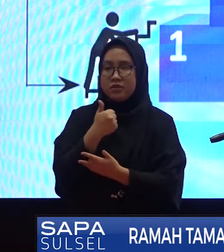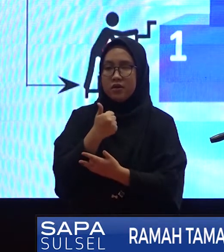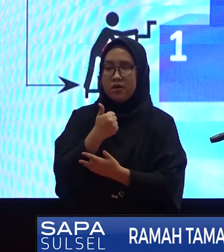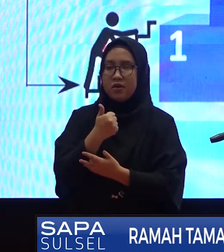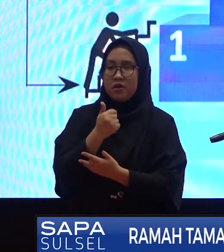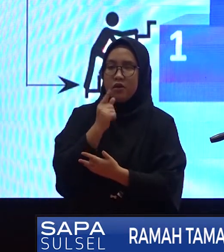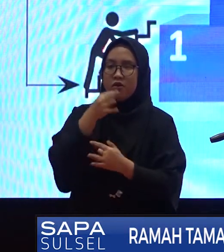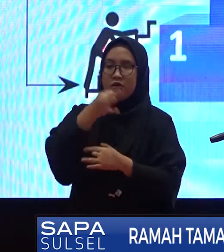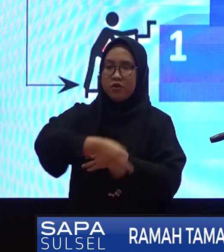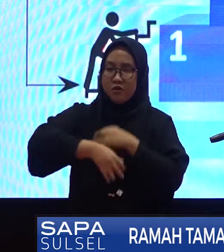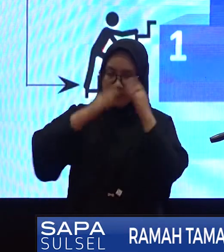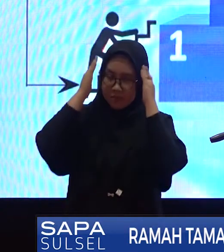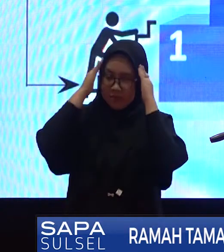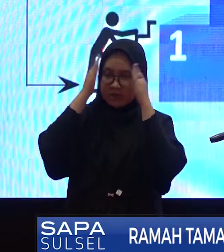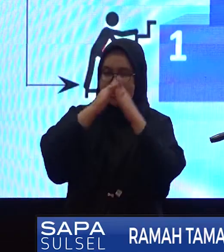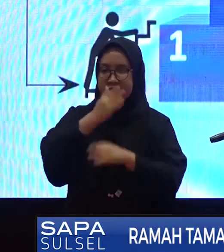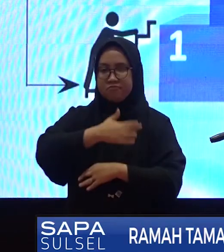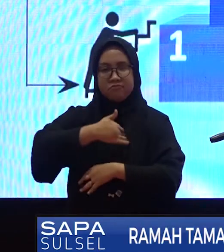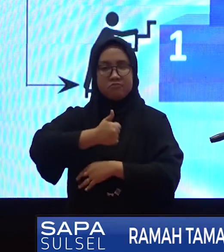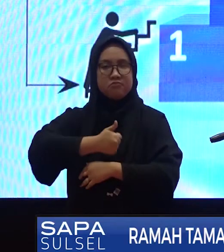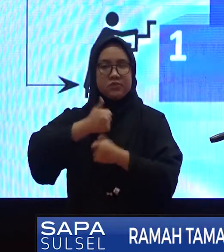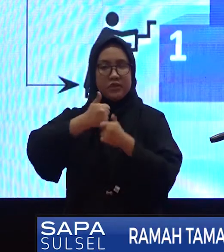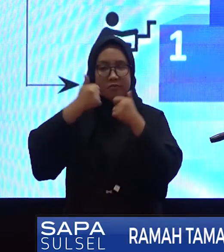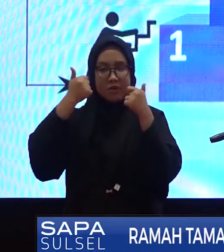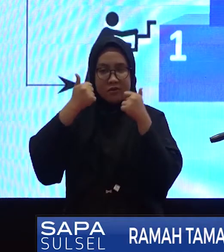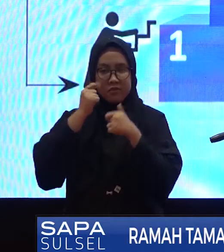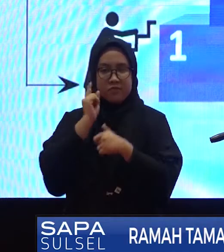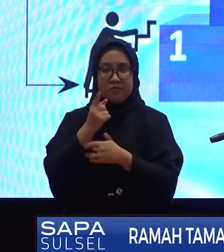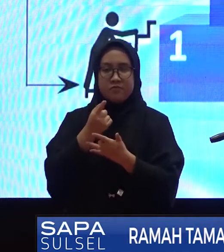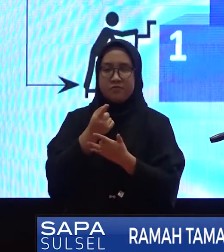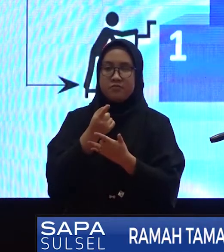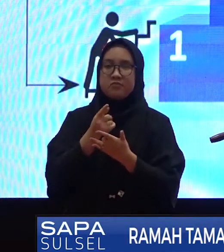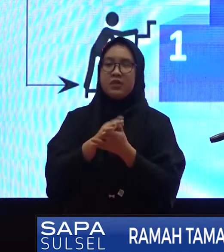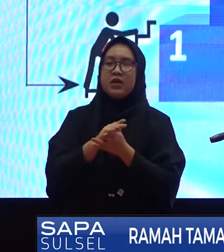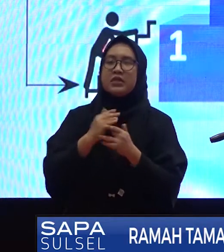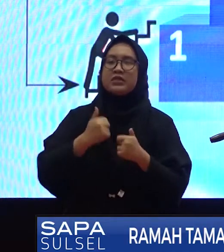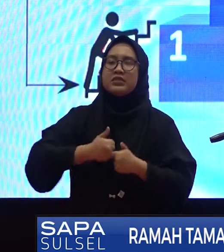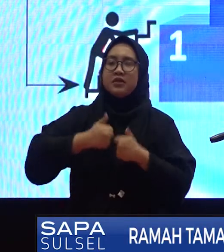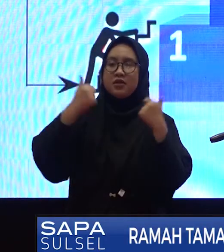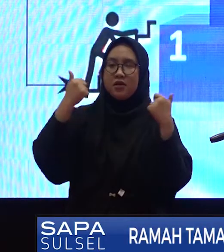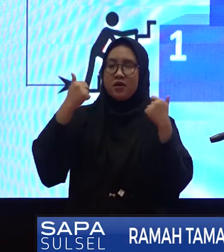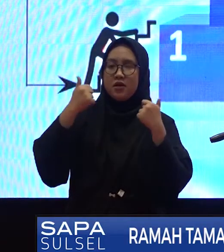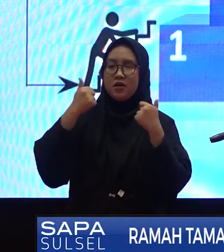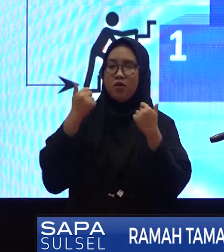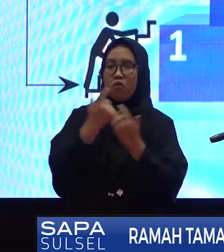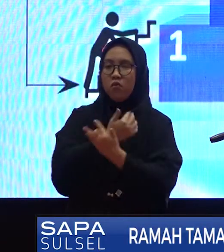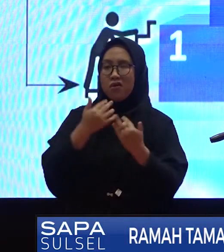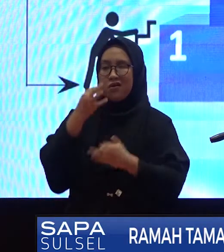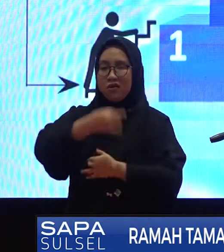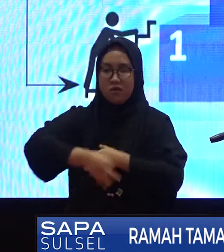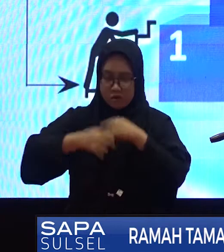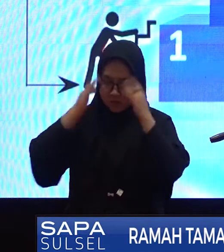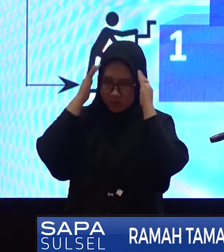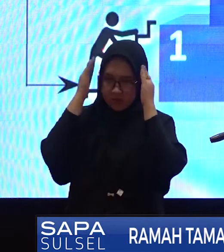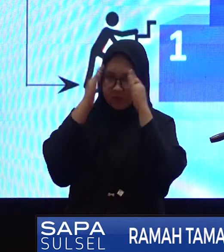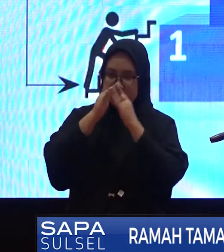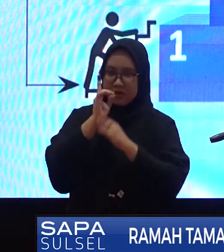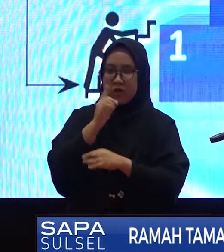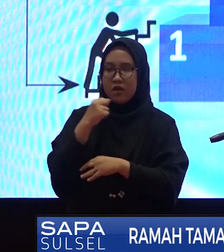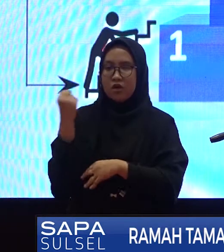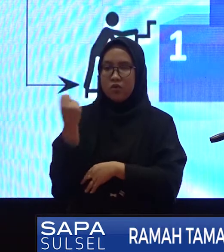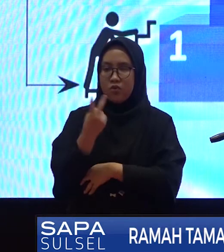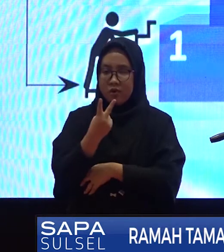Kota Makassar semakin baik yang berimplikasi kepada kesejahteraan warga kota Makassar yang